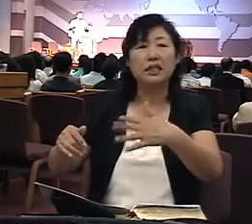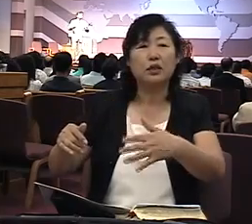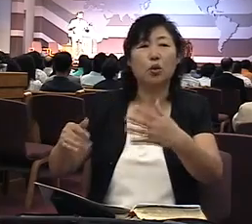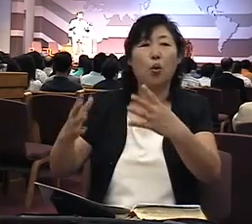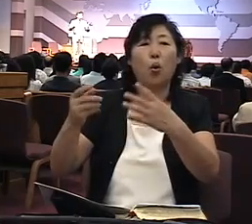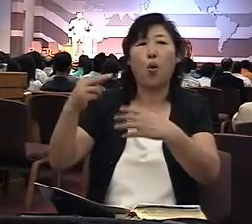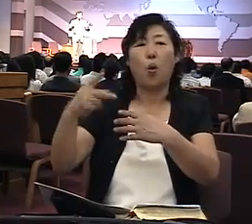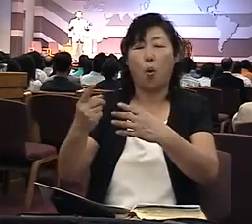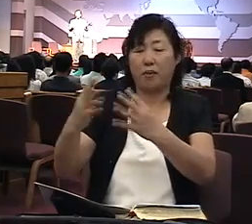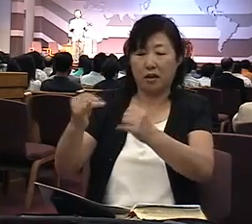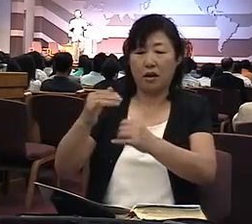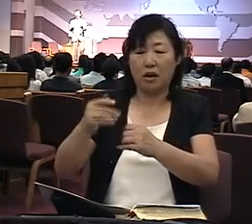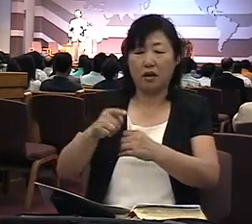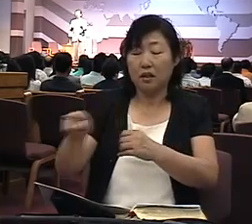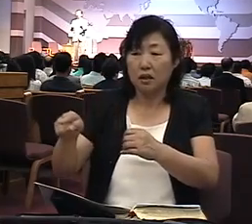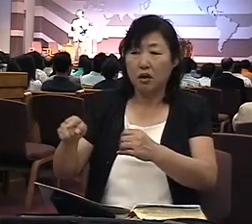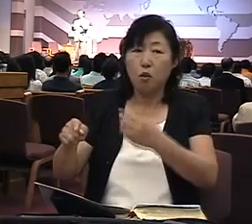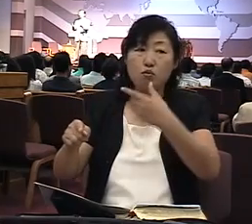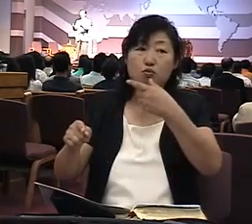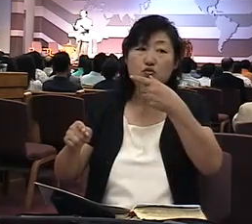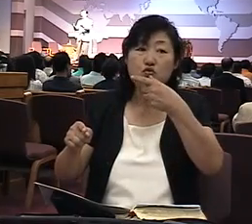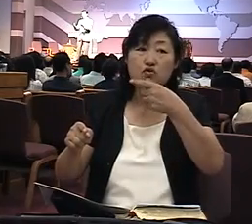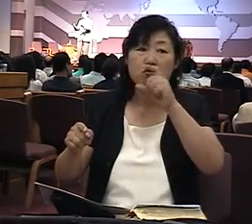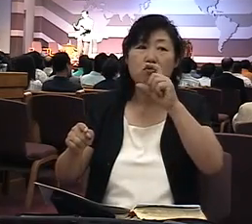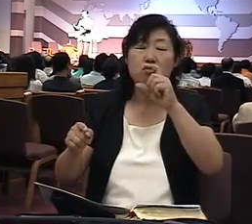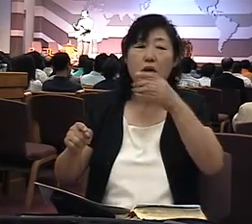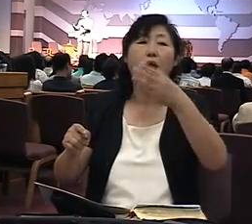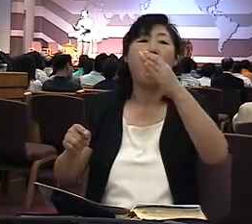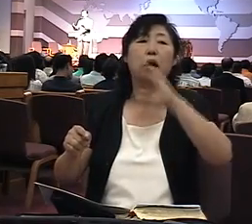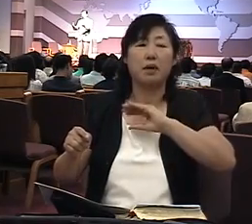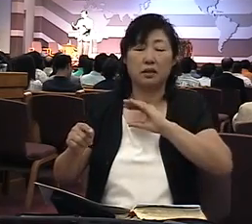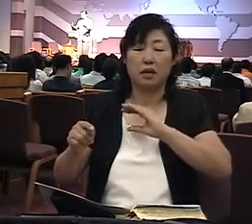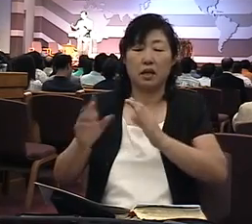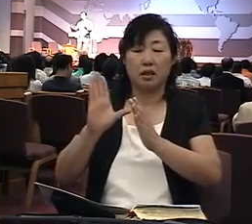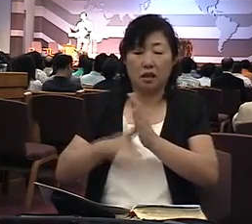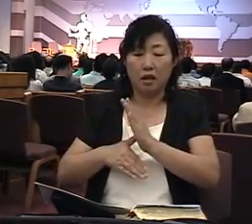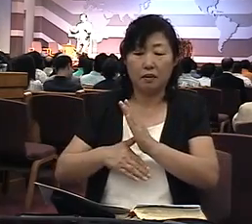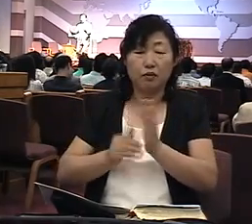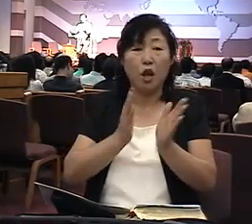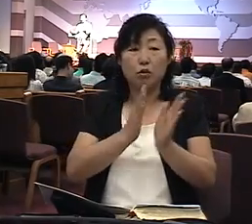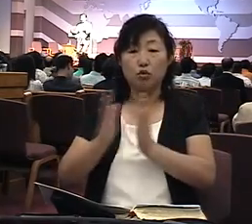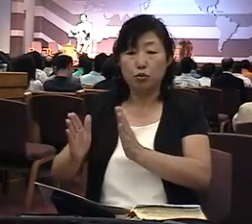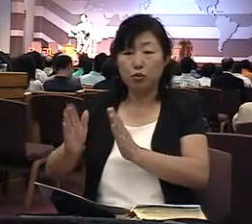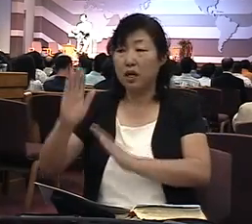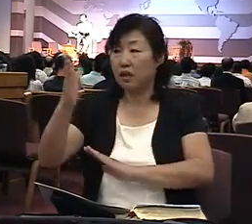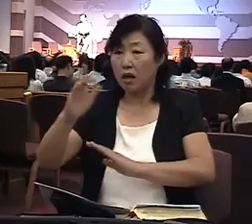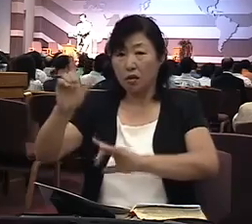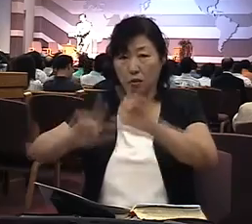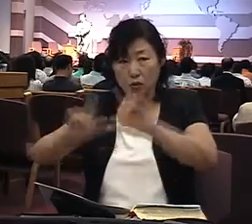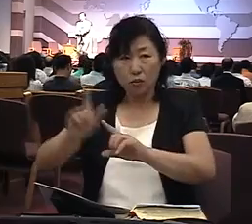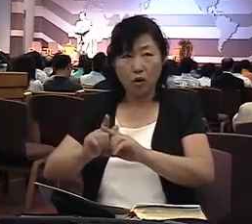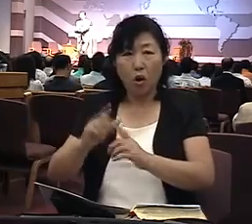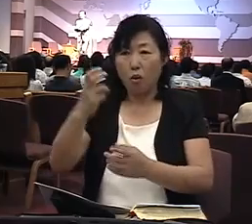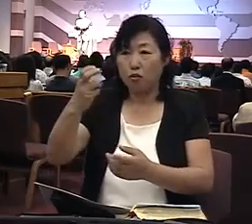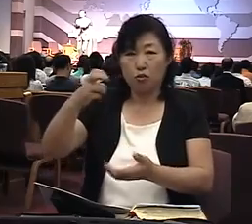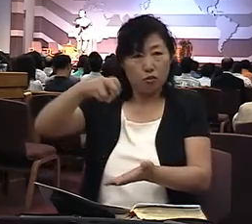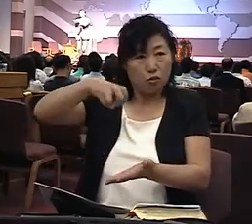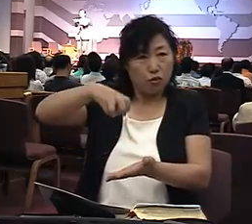그들로 하여금 물을 마시게 하는데, 이 물을 마실 때 준비된 모습으로 무릎을 꿇고 손을